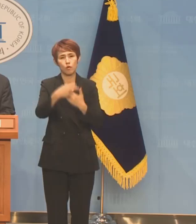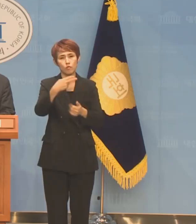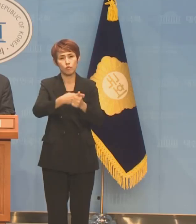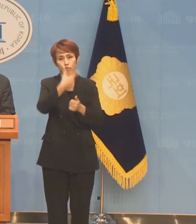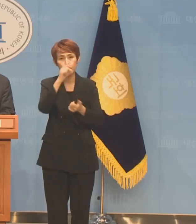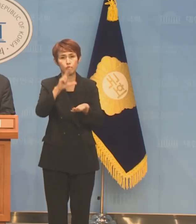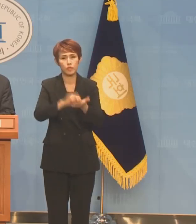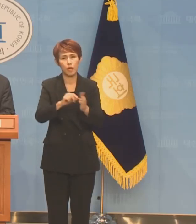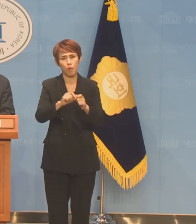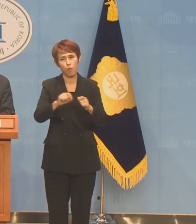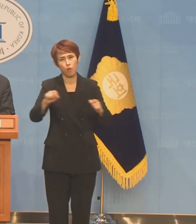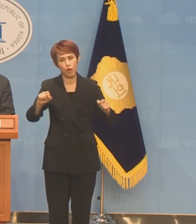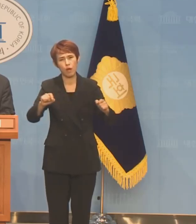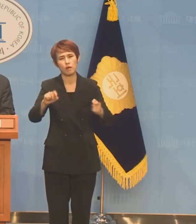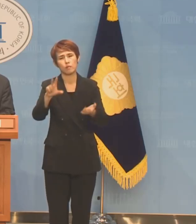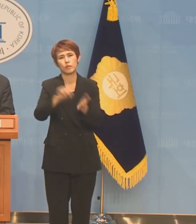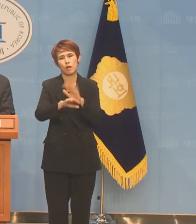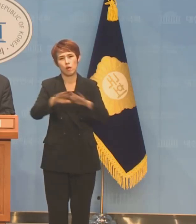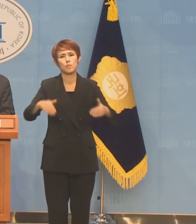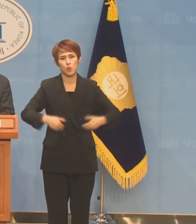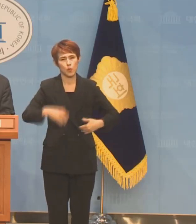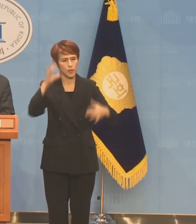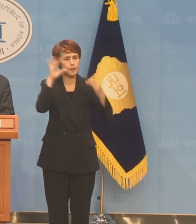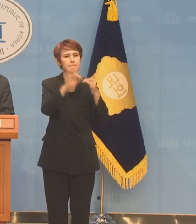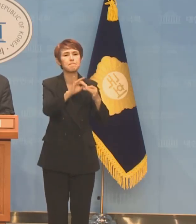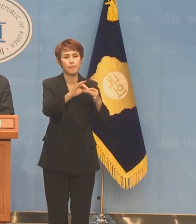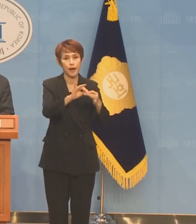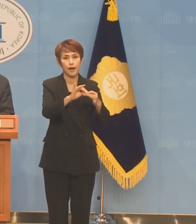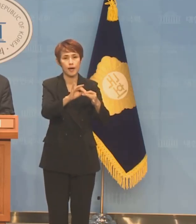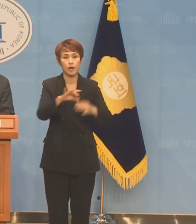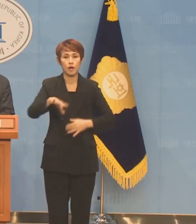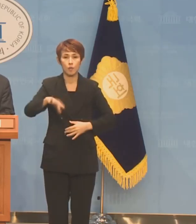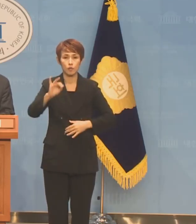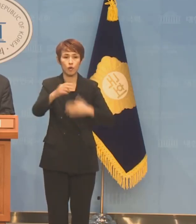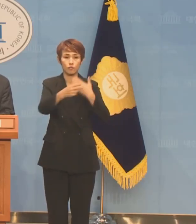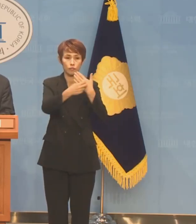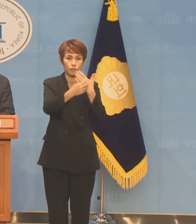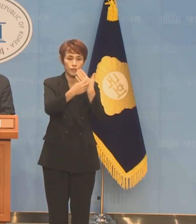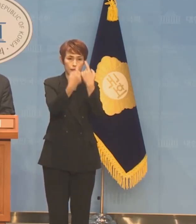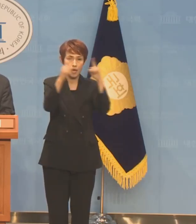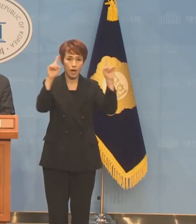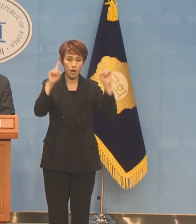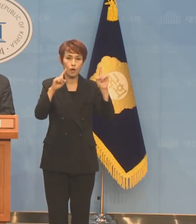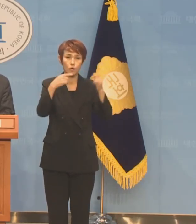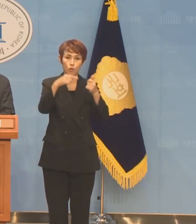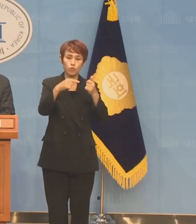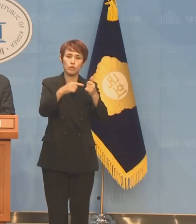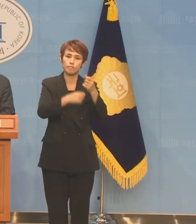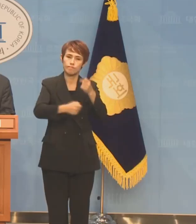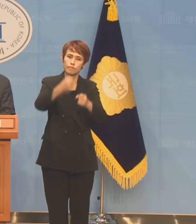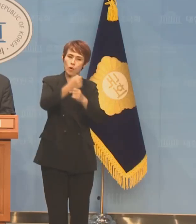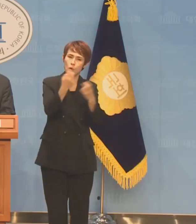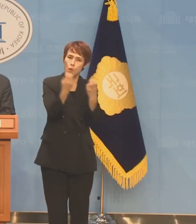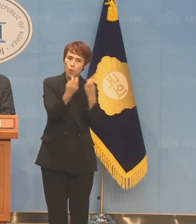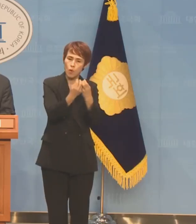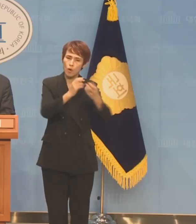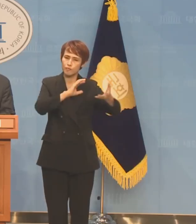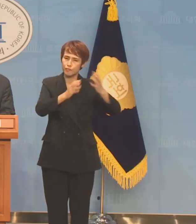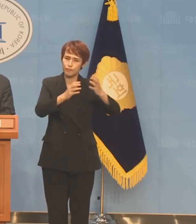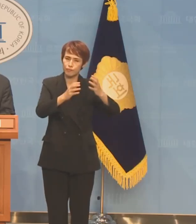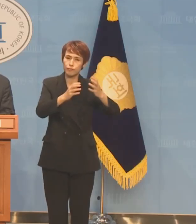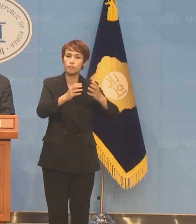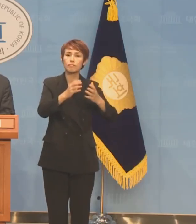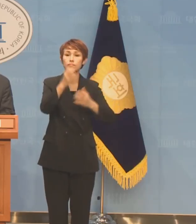해소해야 한다는 공감대를 이뤘고 이를 위해 우선 의대 교육 정상화 방안을 논의할 수 있는 토론회를